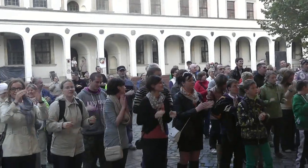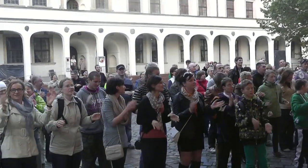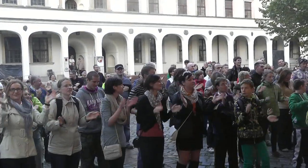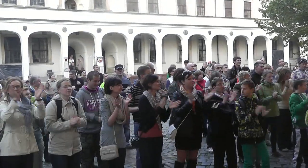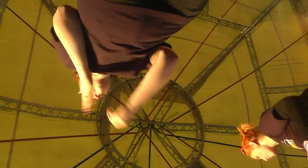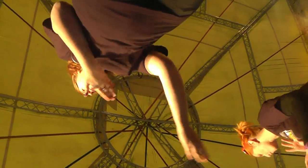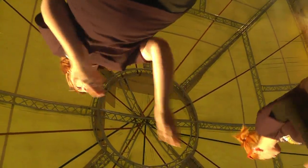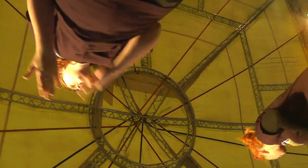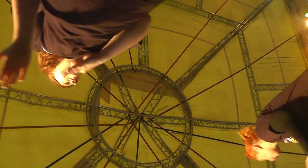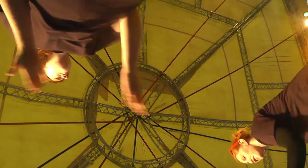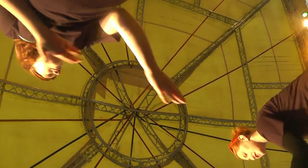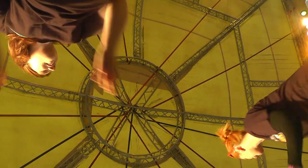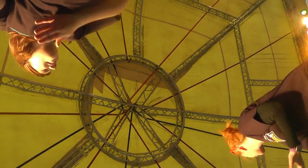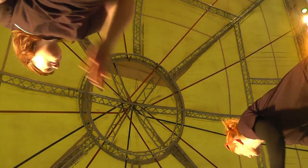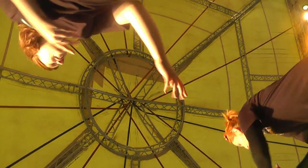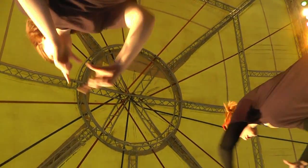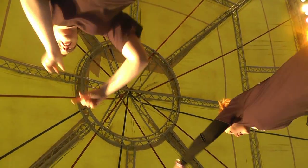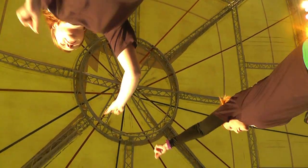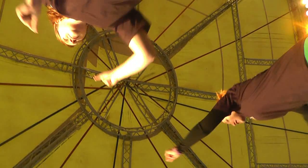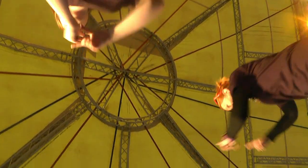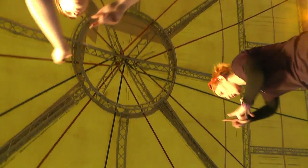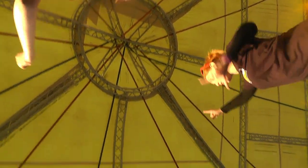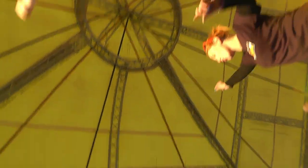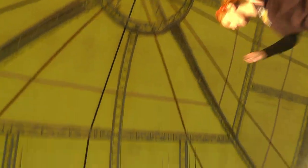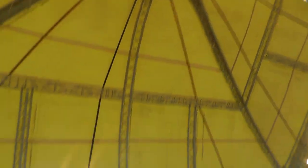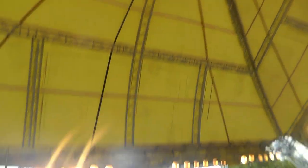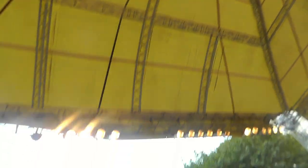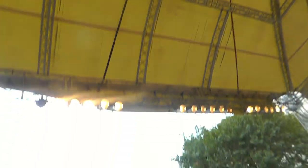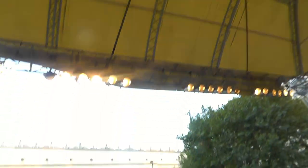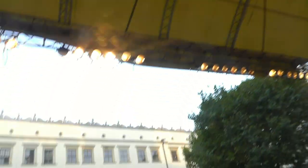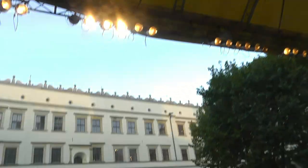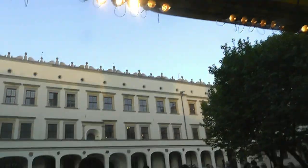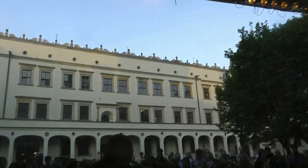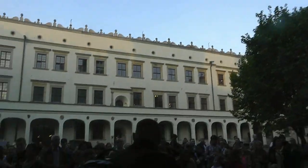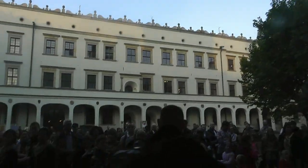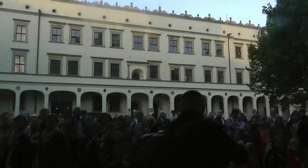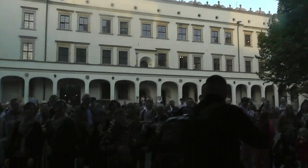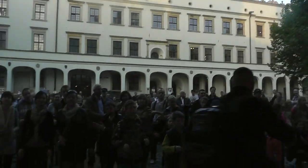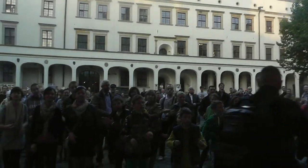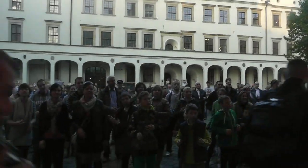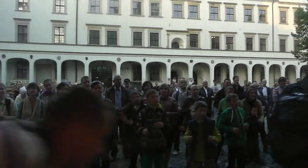zaś moje krotki wystarcza Gwiezdnych ulic wi